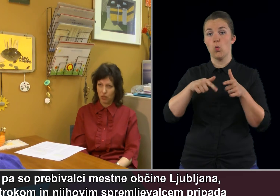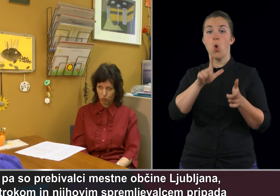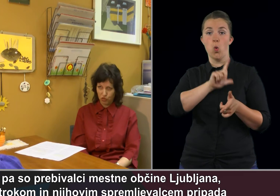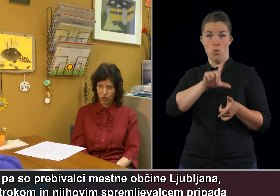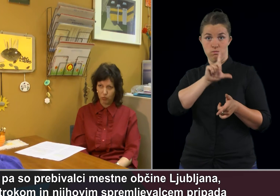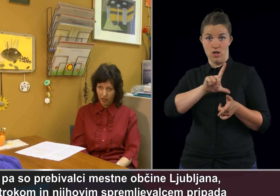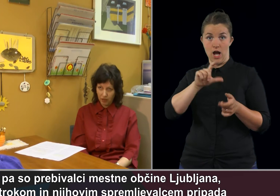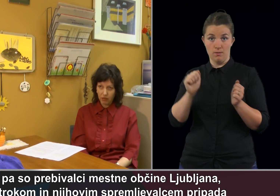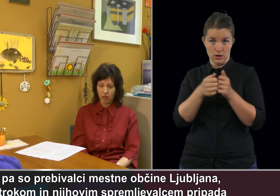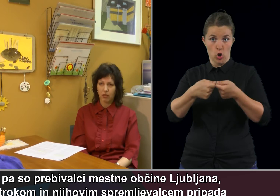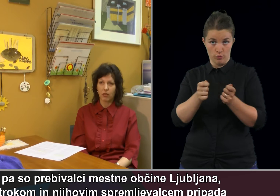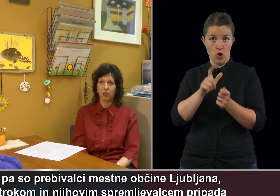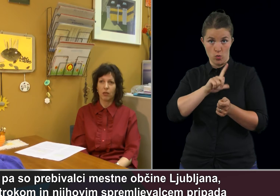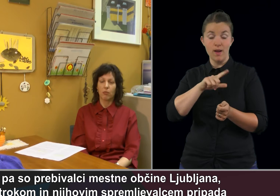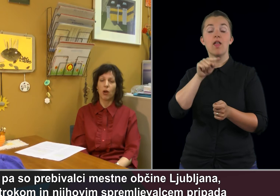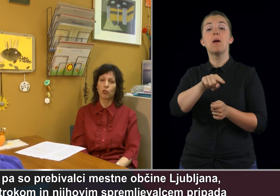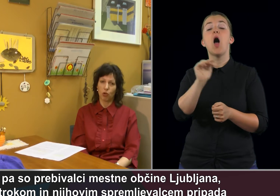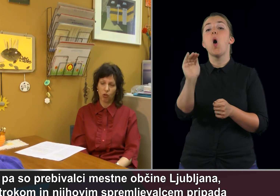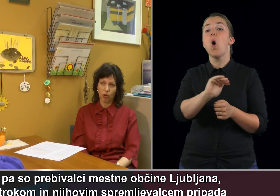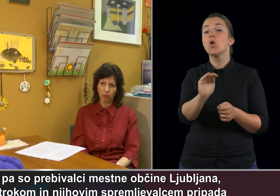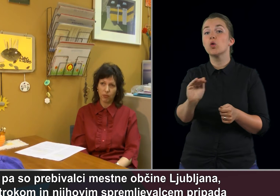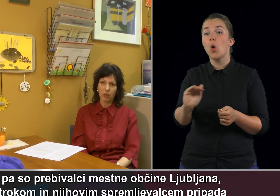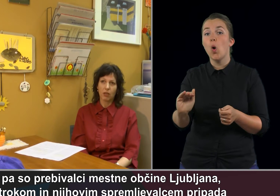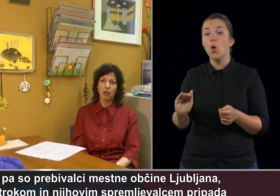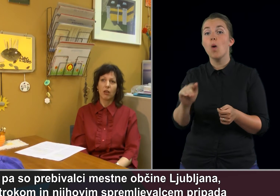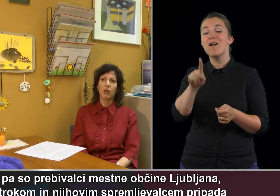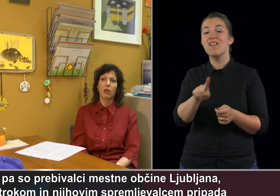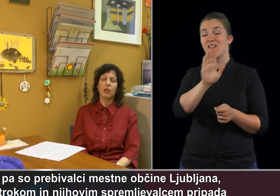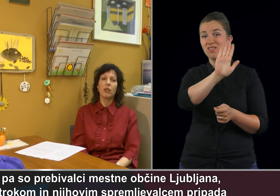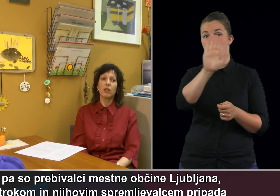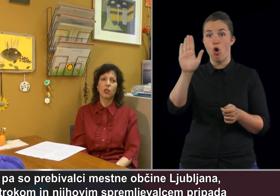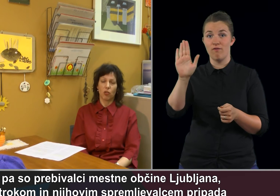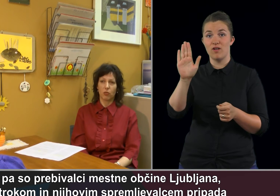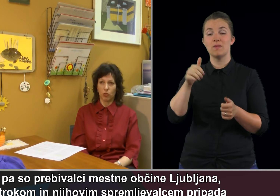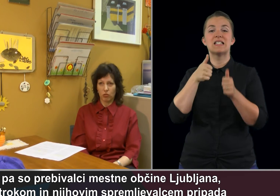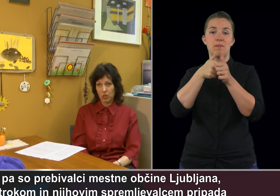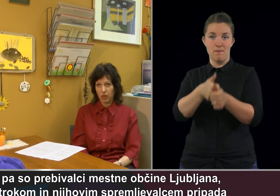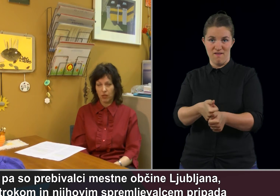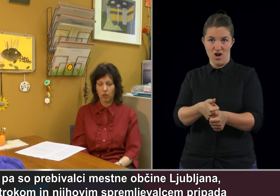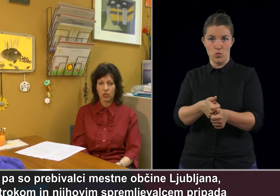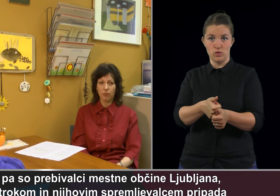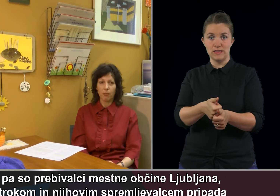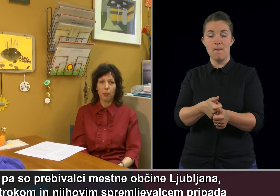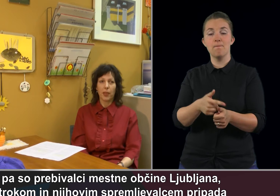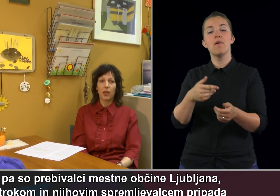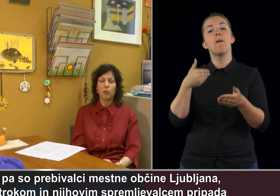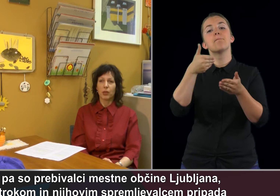prebivalci mestne občine Ljubljana, pa otrokom in njihovim